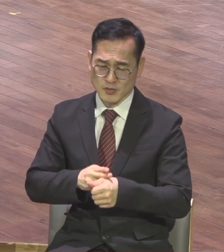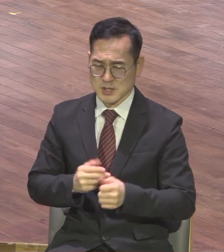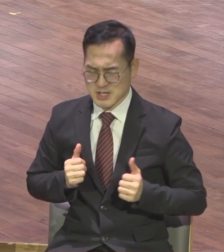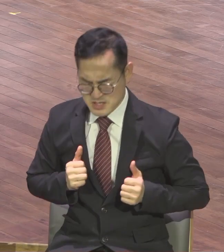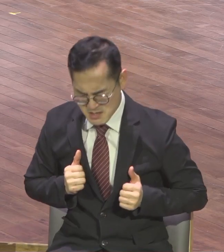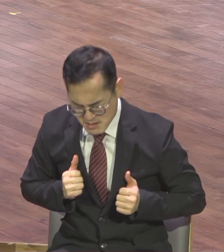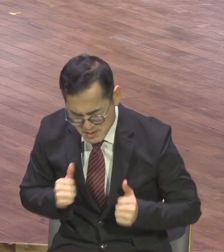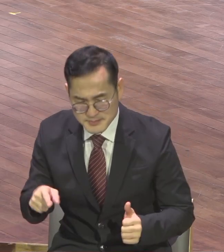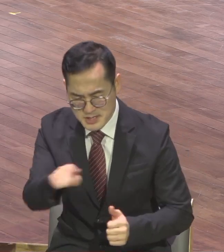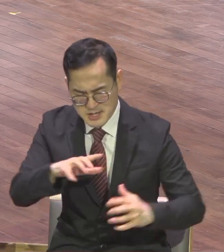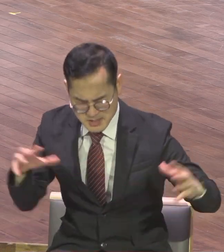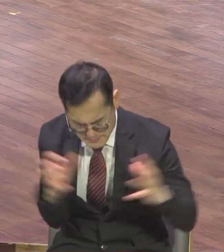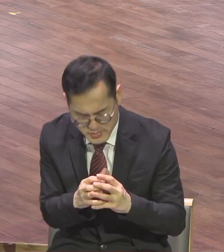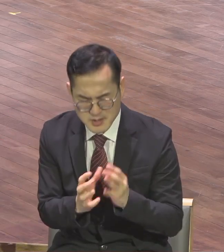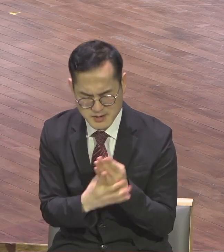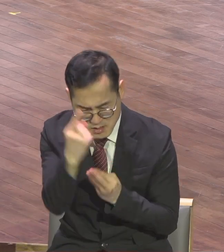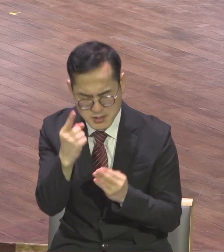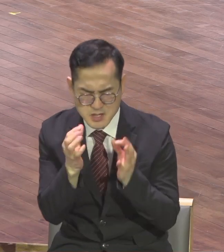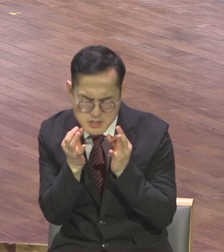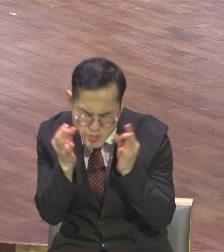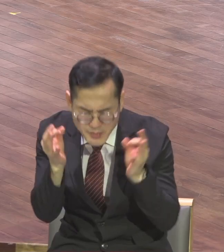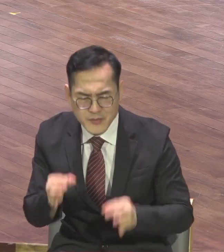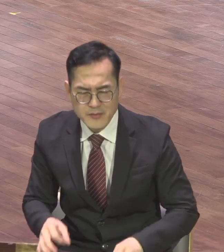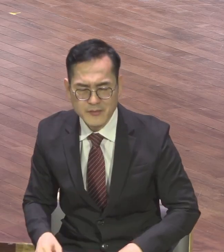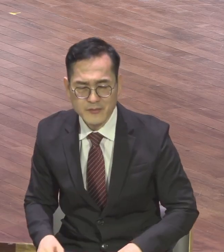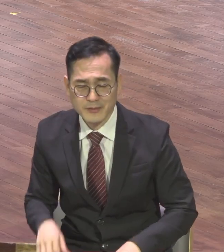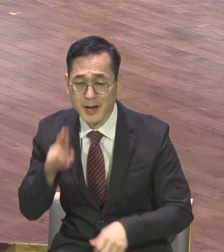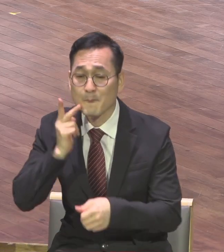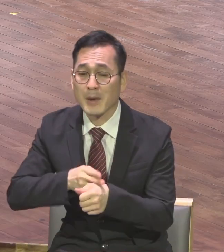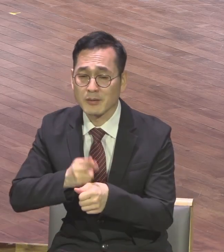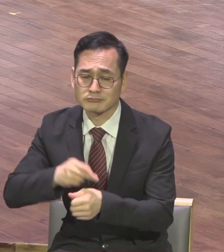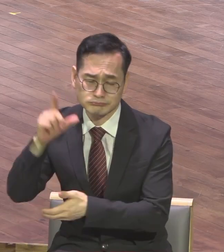힘써 지켜라 힘써 이 강조했습니다.